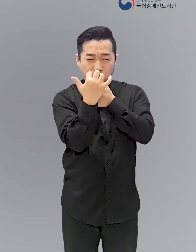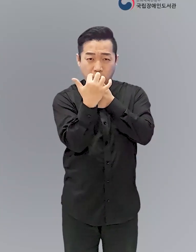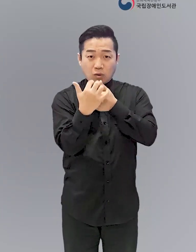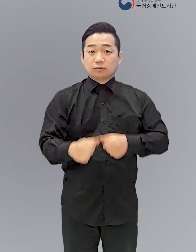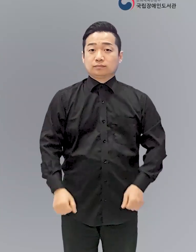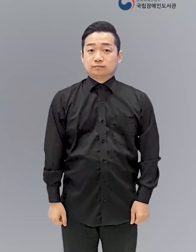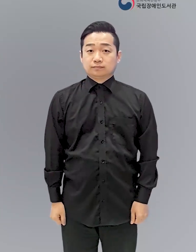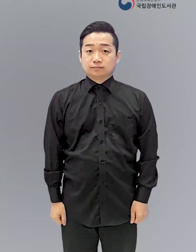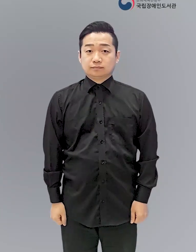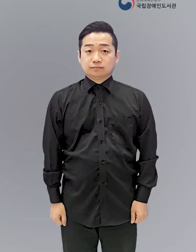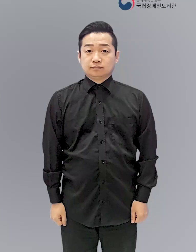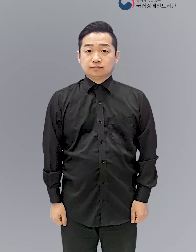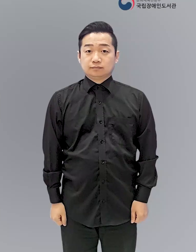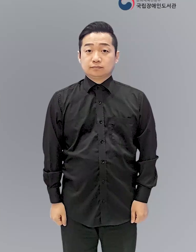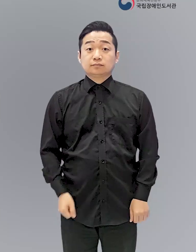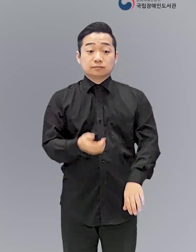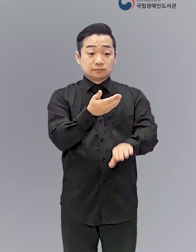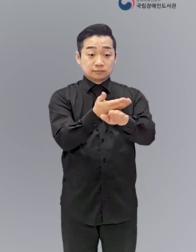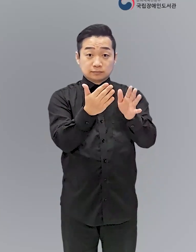함정.